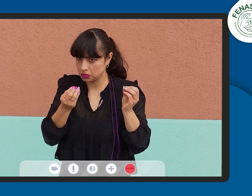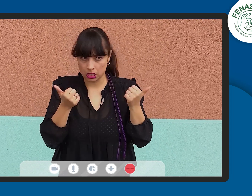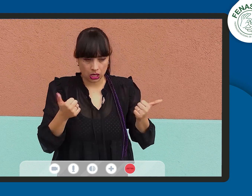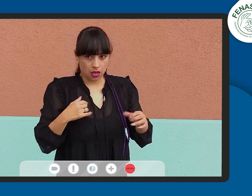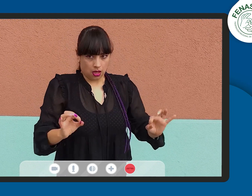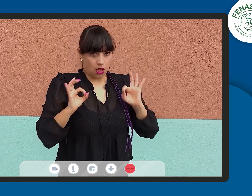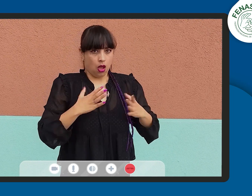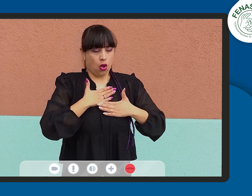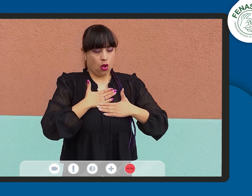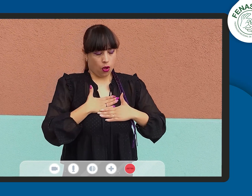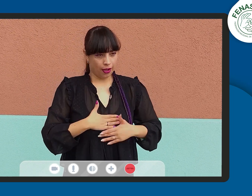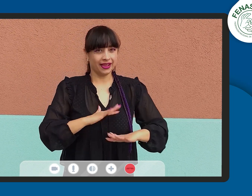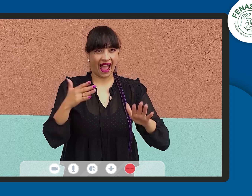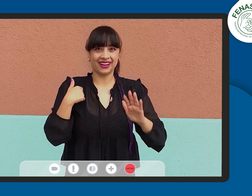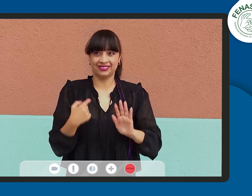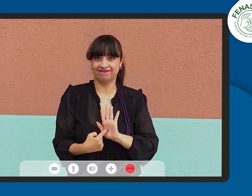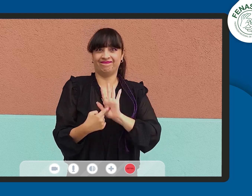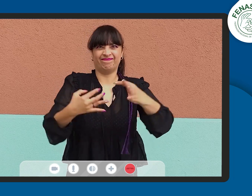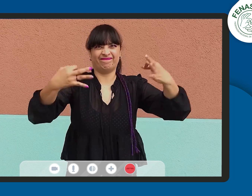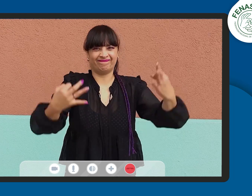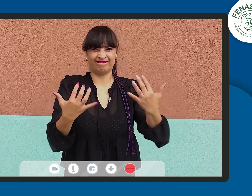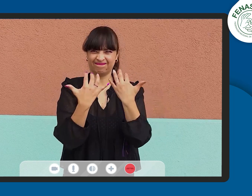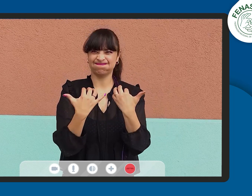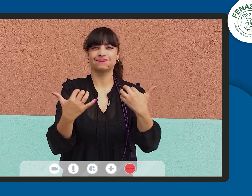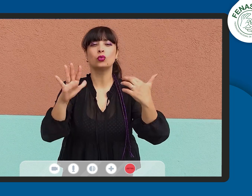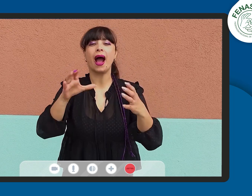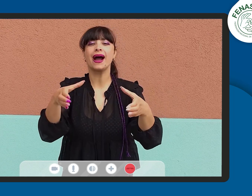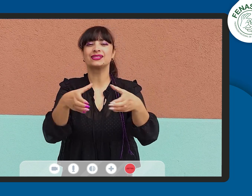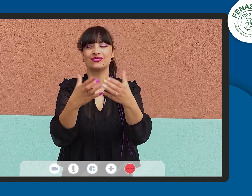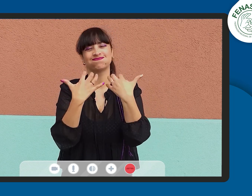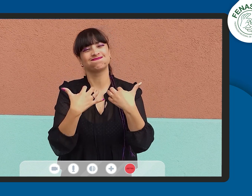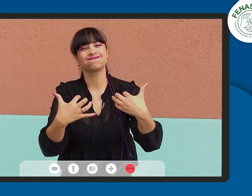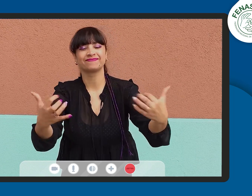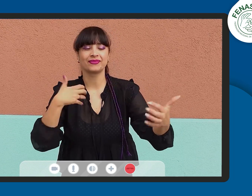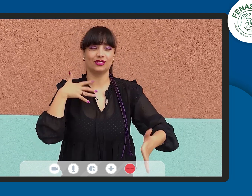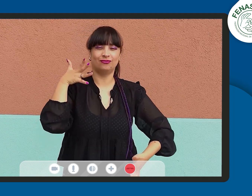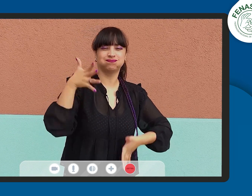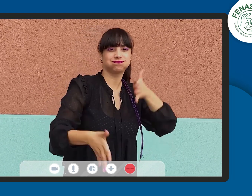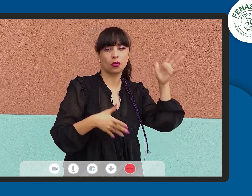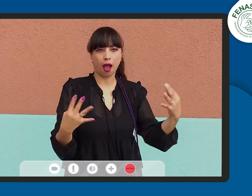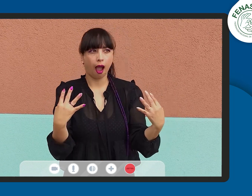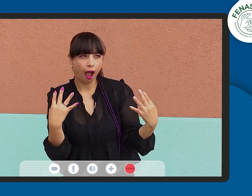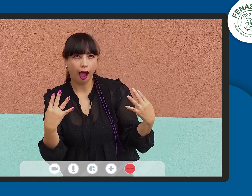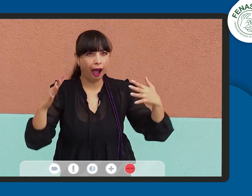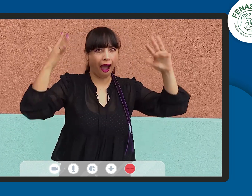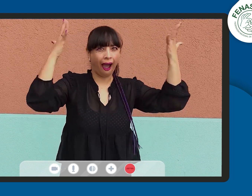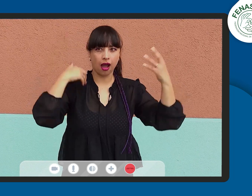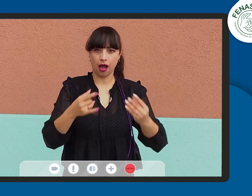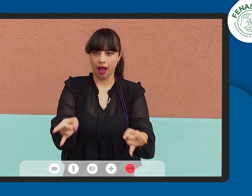comprensión, y ya estando segura, llegó el día de la presentación oficial en la asociación, donde hice la narración.